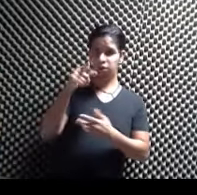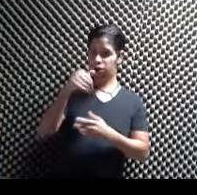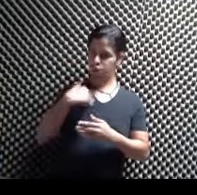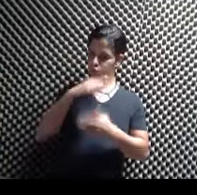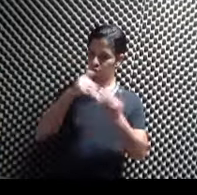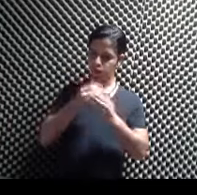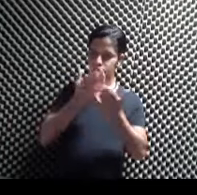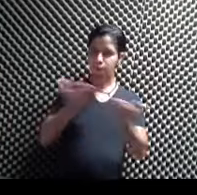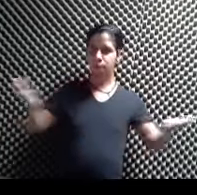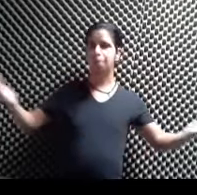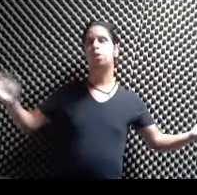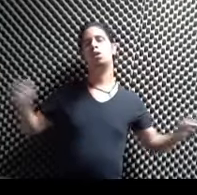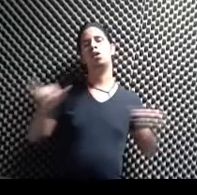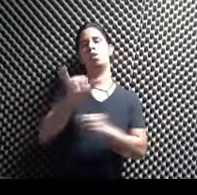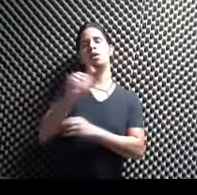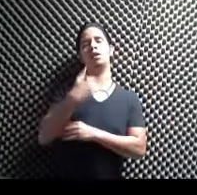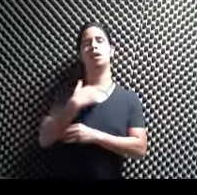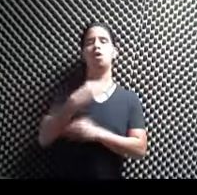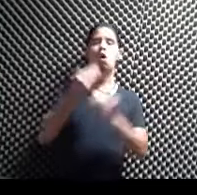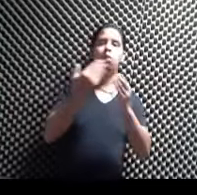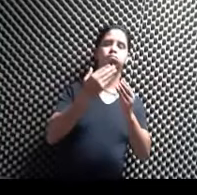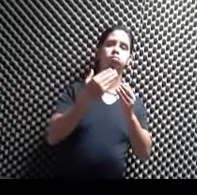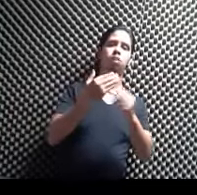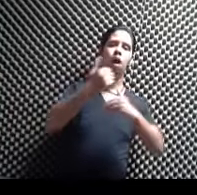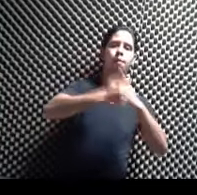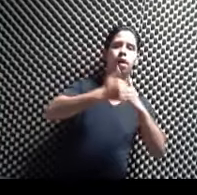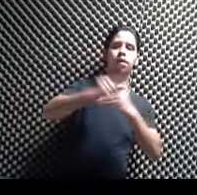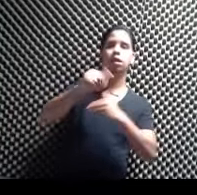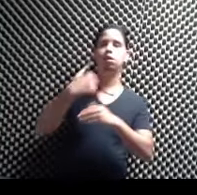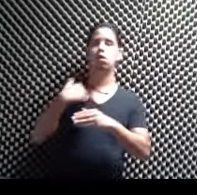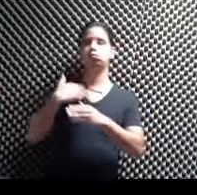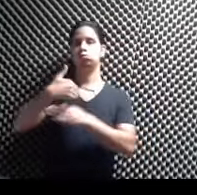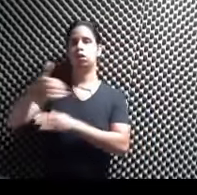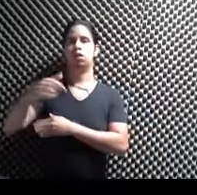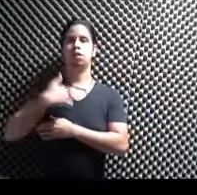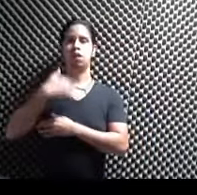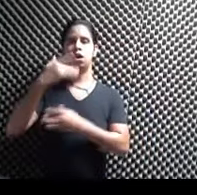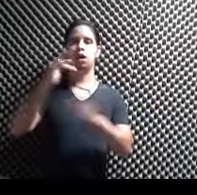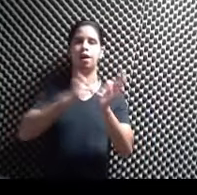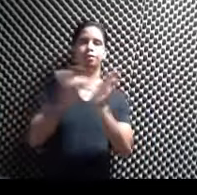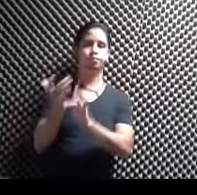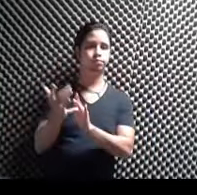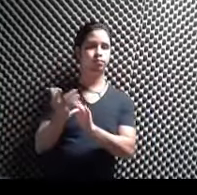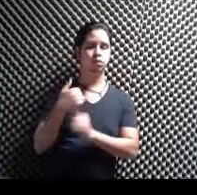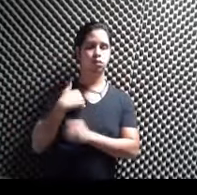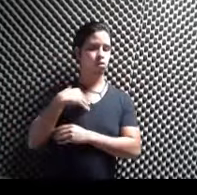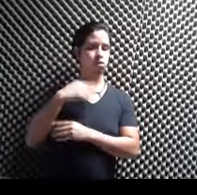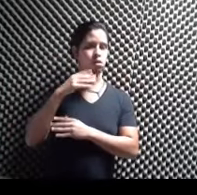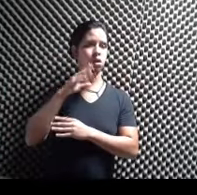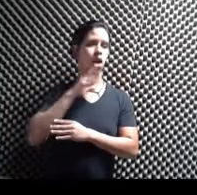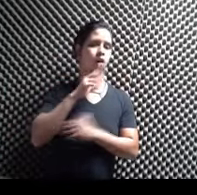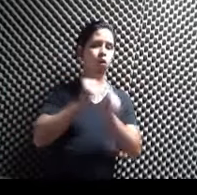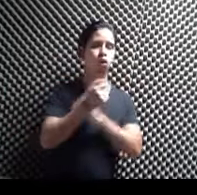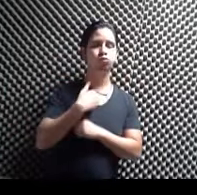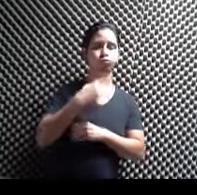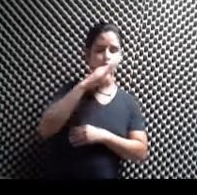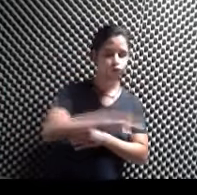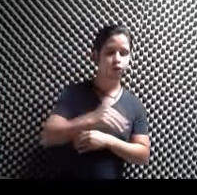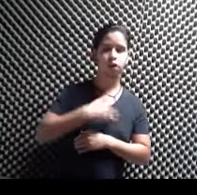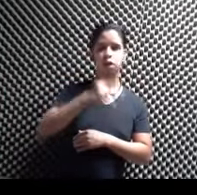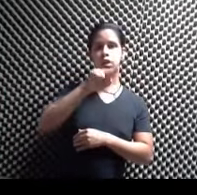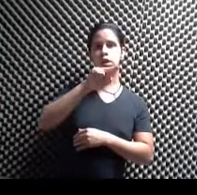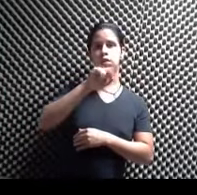peces. Exacto. Yo digo que la donación que sea siempre, aunque sea un lápiz, porque yo he hablado con niños en Nicaragua que me dicen, no tengo un lápiz ni una